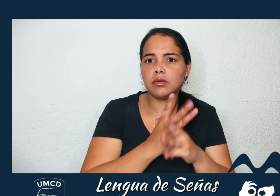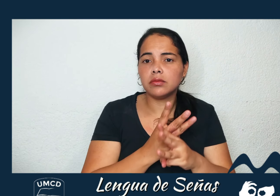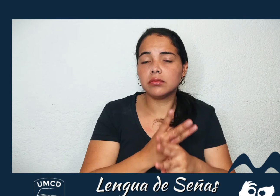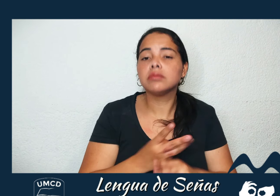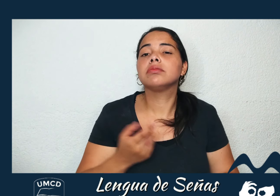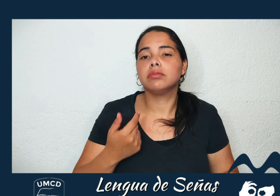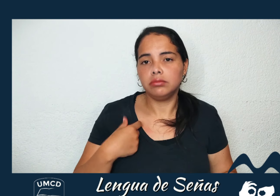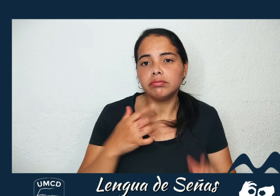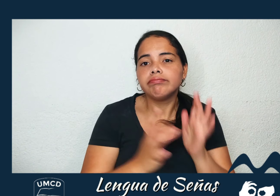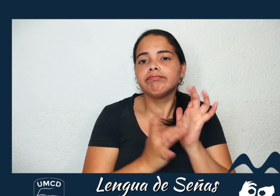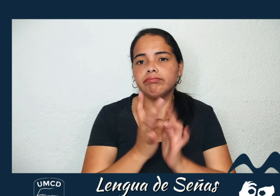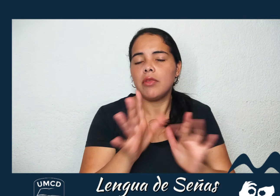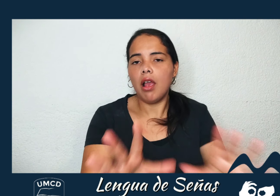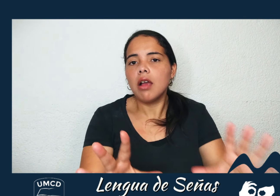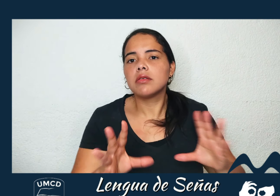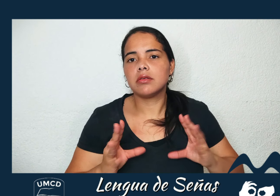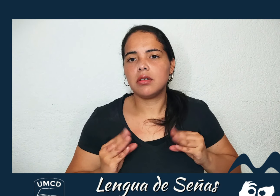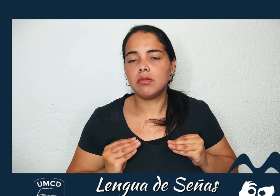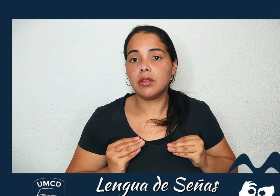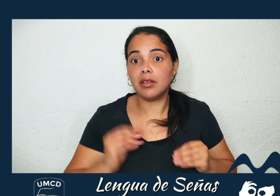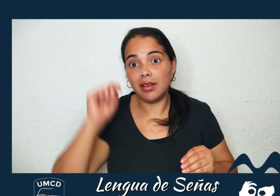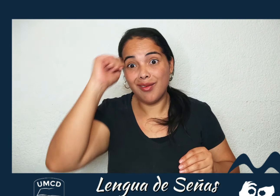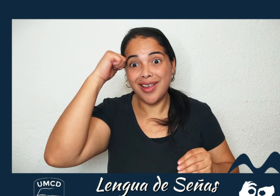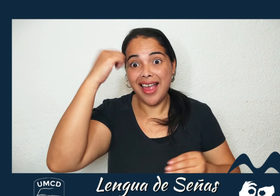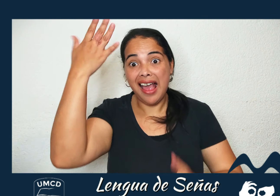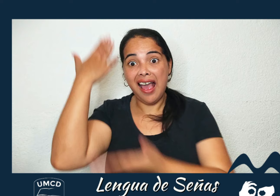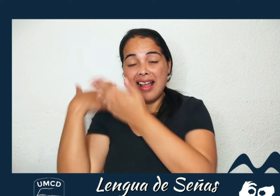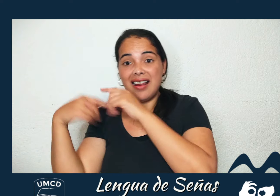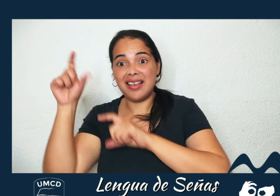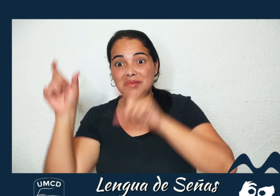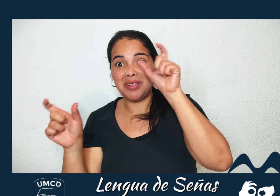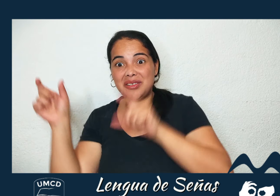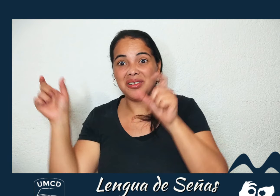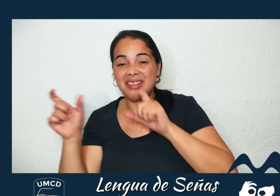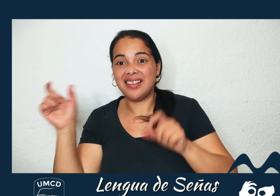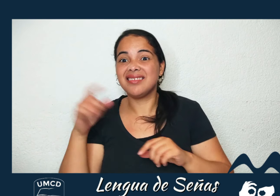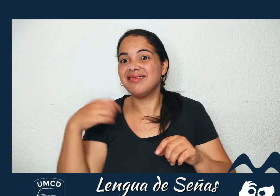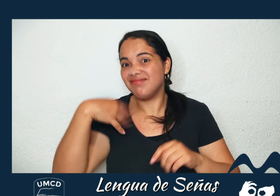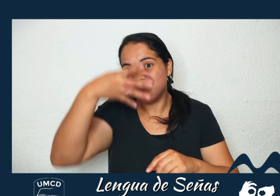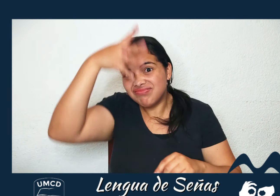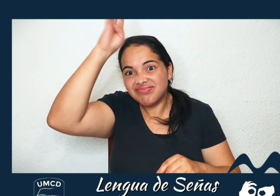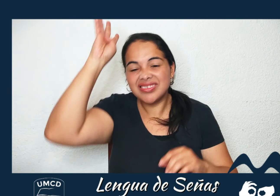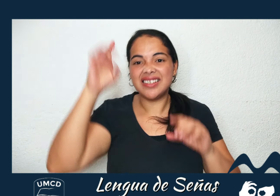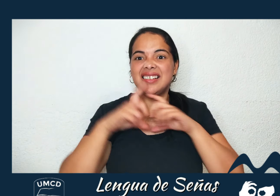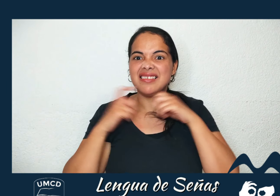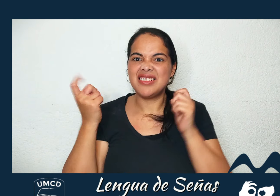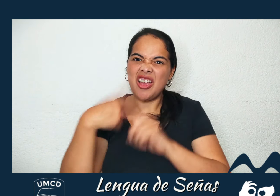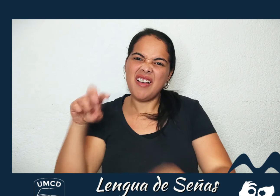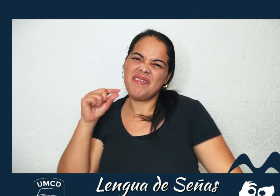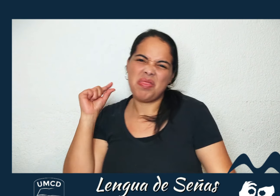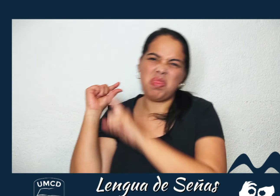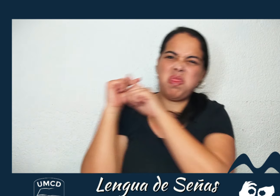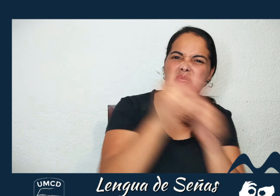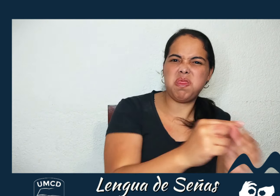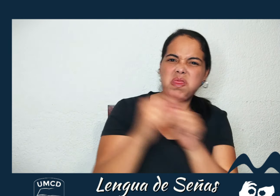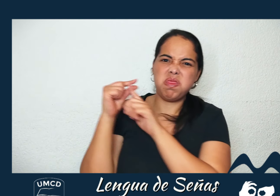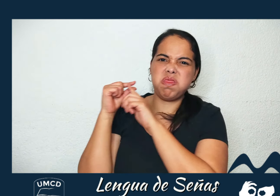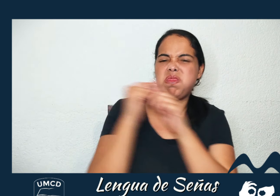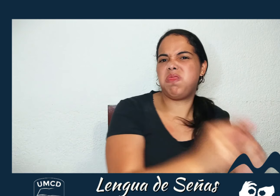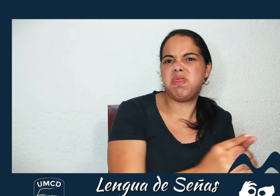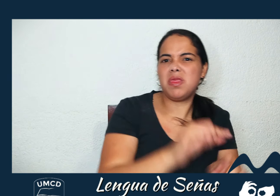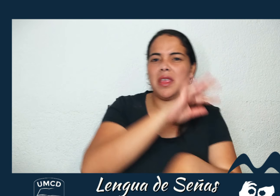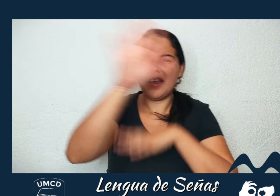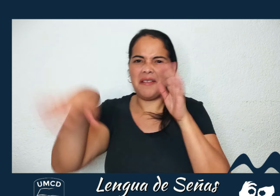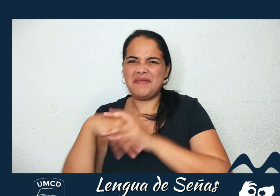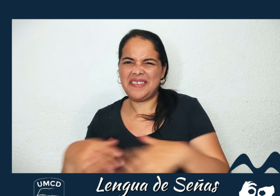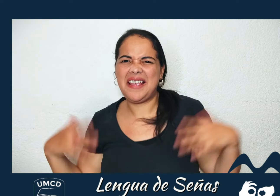estaban frente al Sanedrín, cuando el sumo sacerdote lo abofetea y entre todos le insultan y le